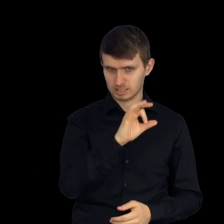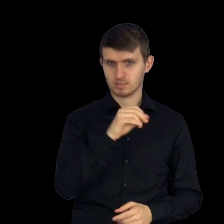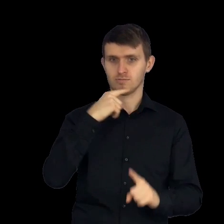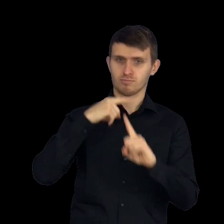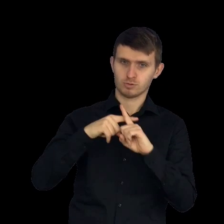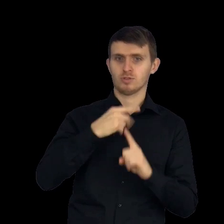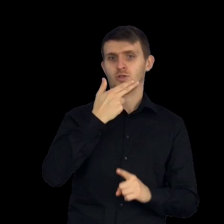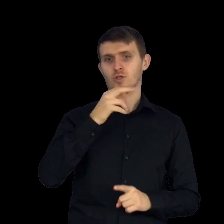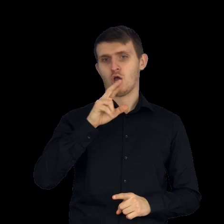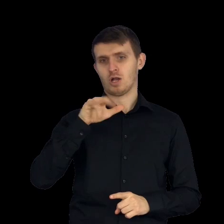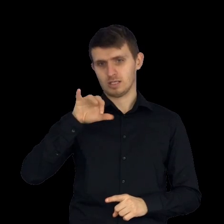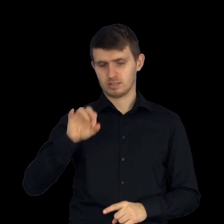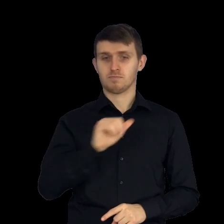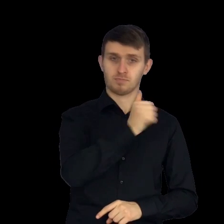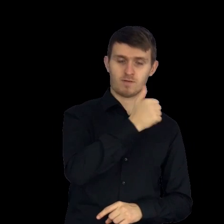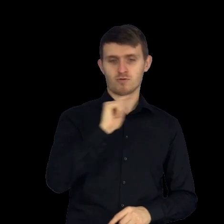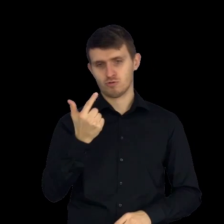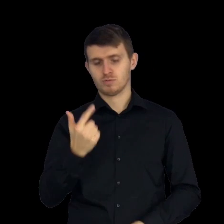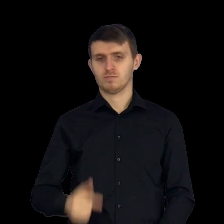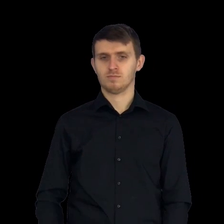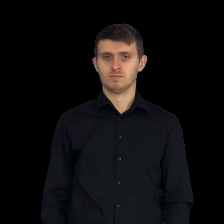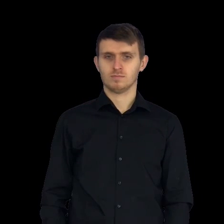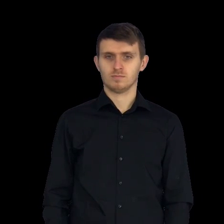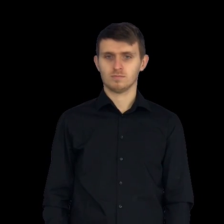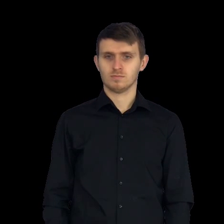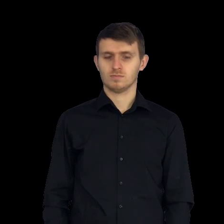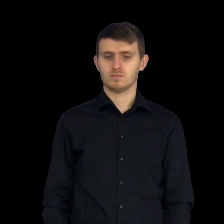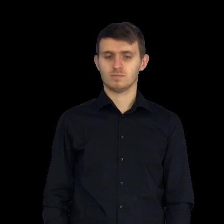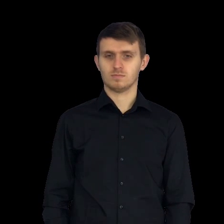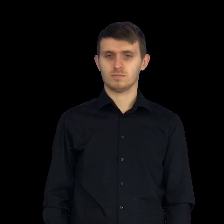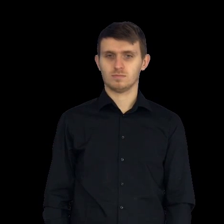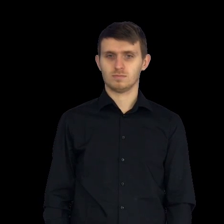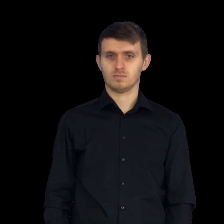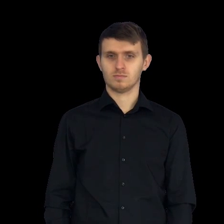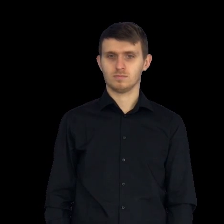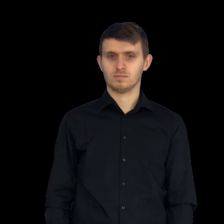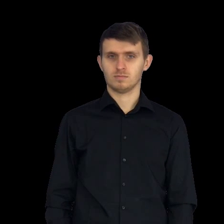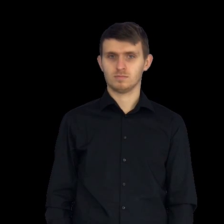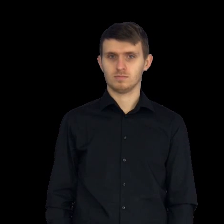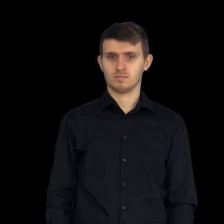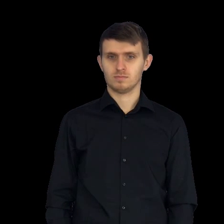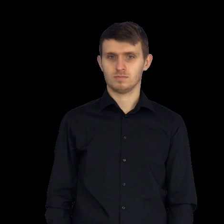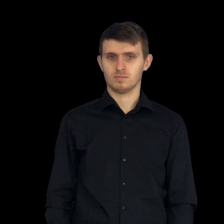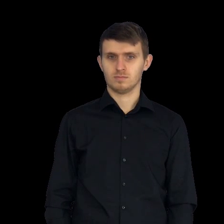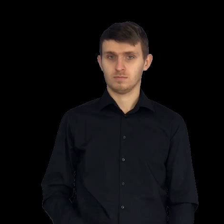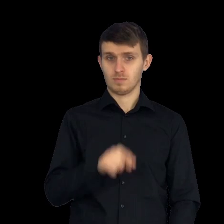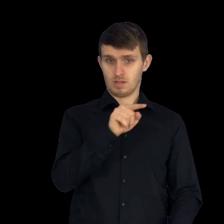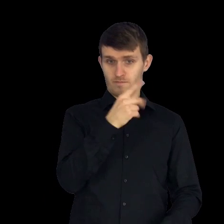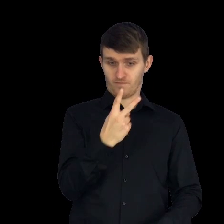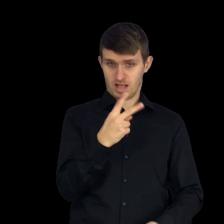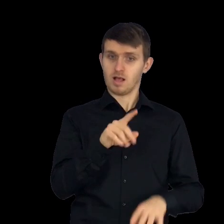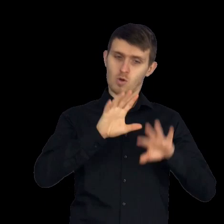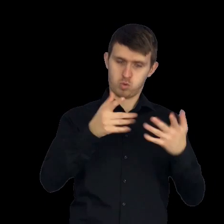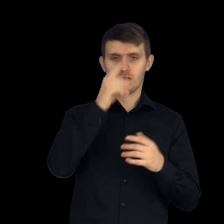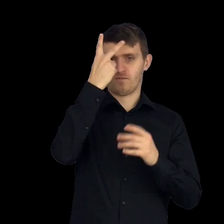zapisać dosłownie jako Chuck Norris plus Chuck Norris. Jeden Chuck Norris plus drugi Chuck Norris.